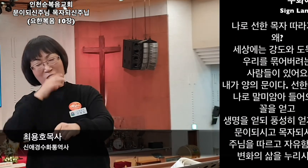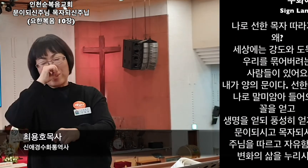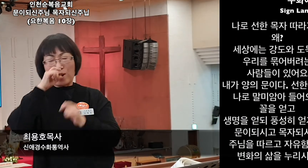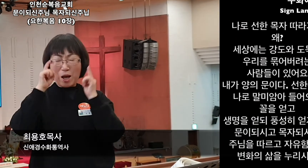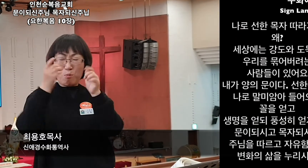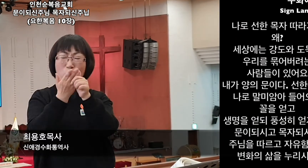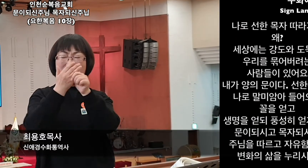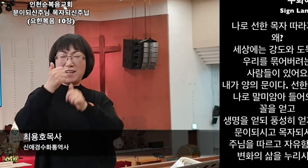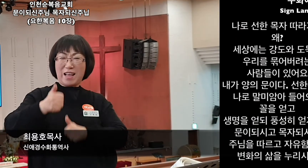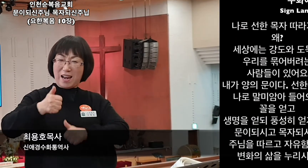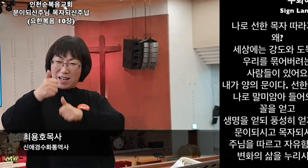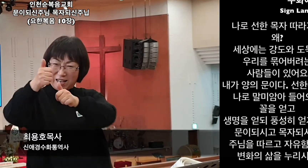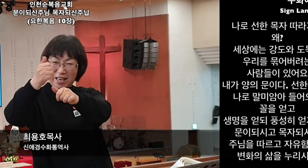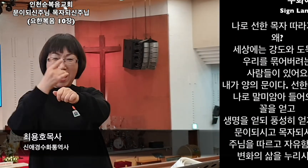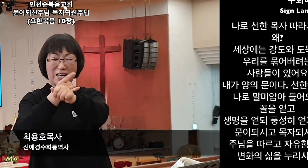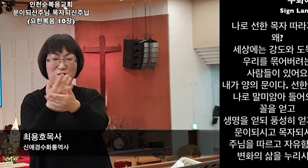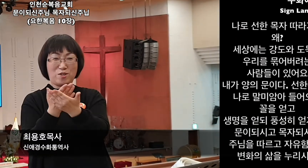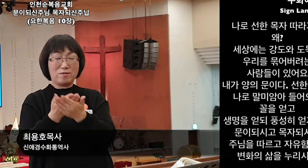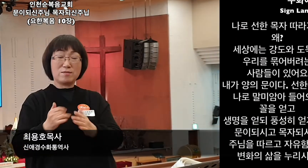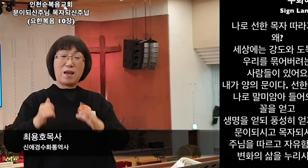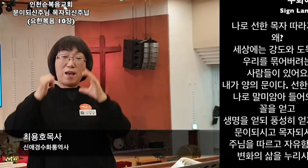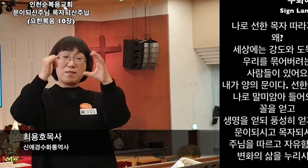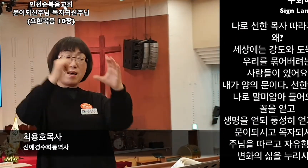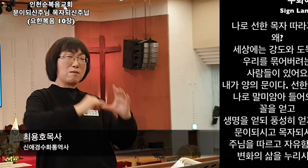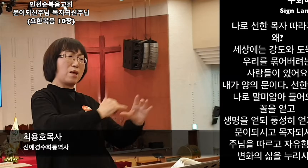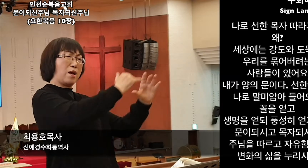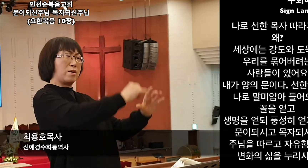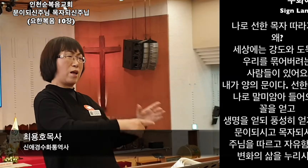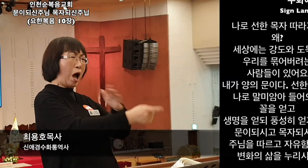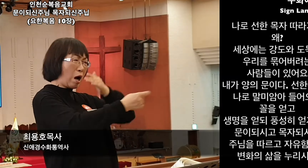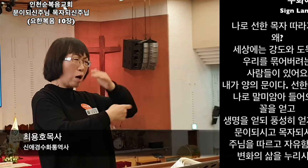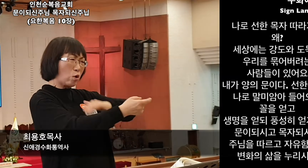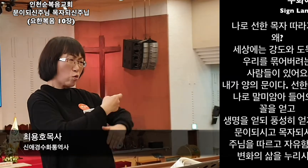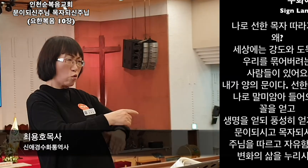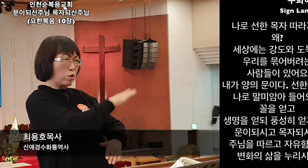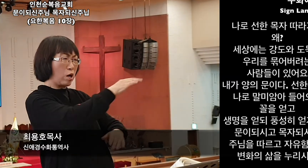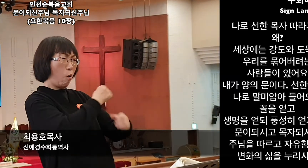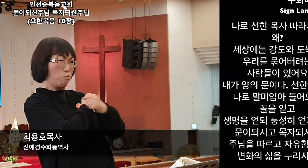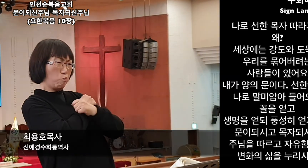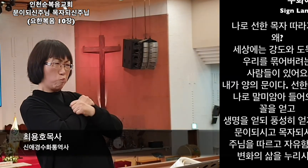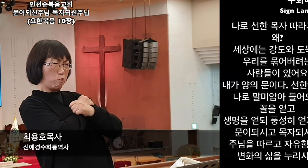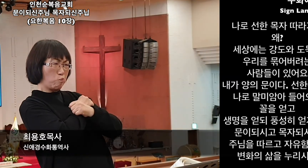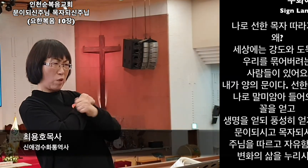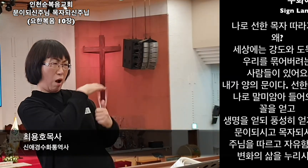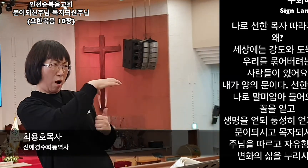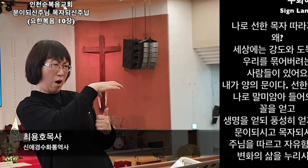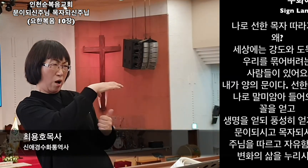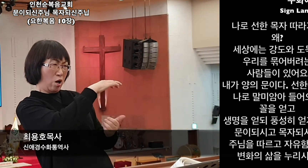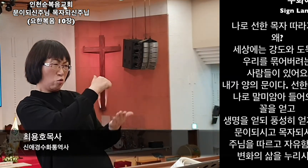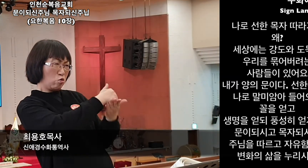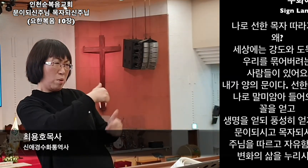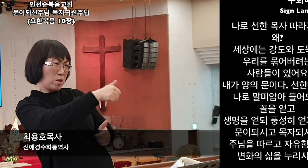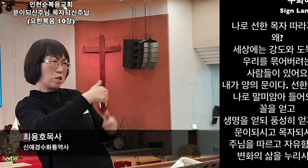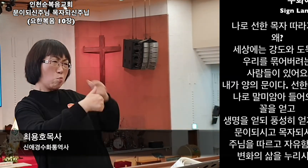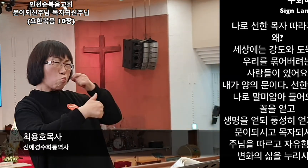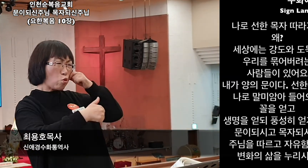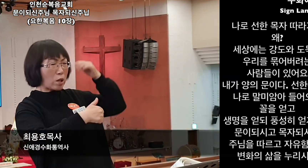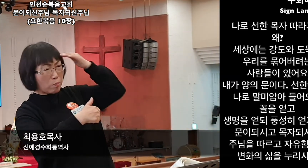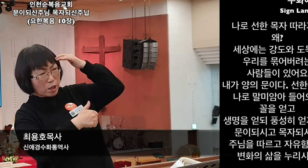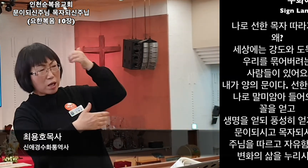선한 목자 따라가게 하기를. 왜? 세상에는 강도와 도둑이 우리를 꼼짝 못하게 하고 주님 따르게 못하게